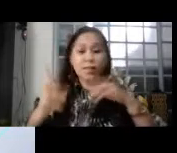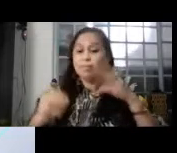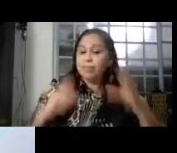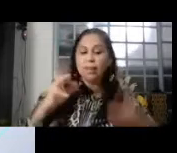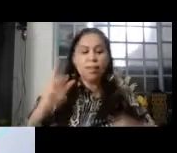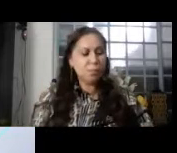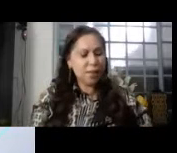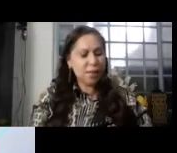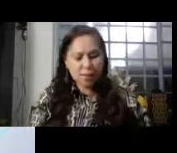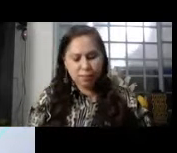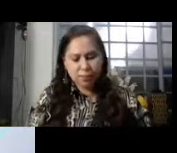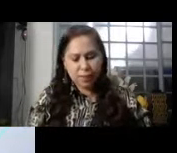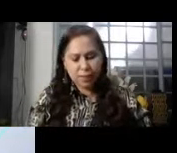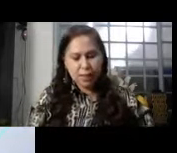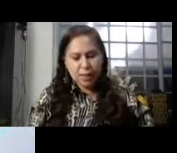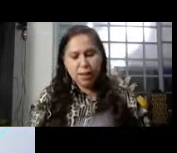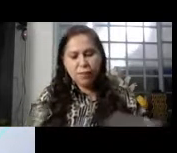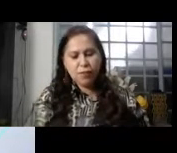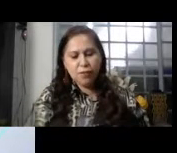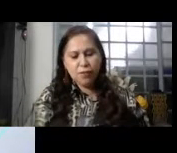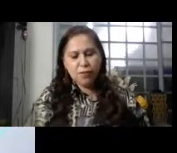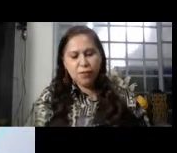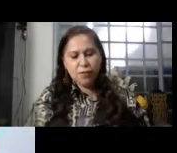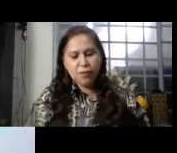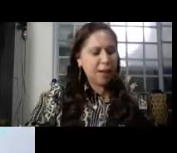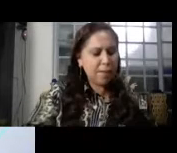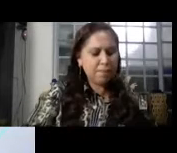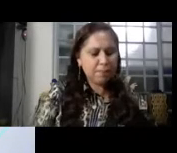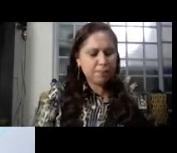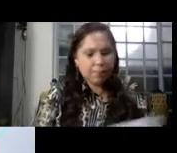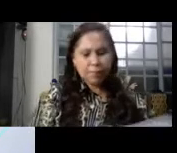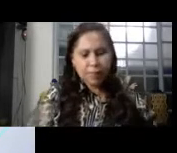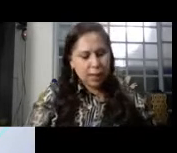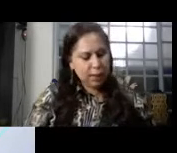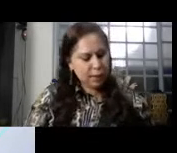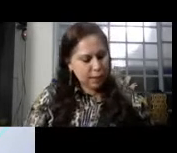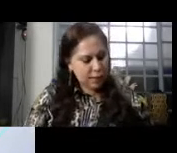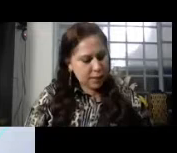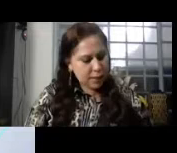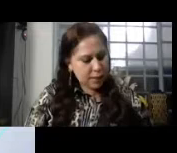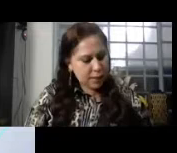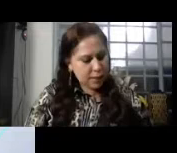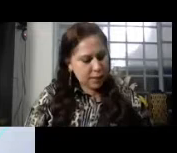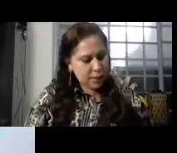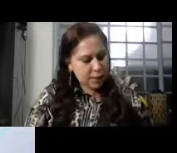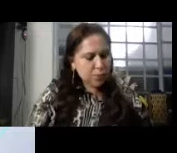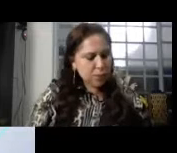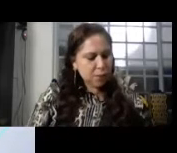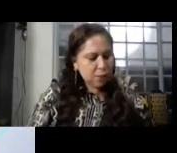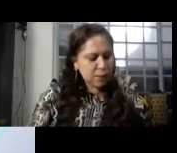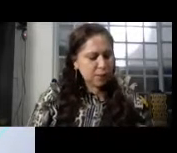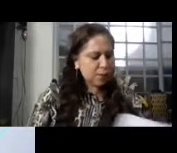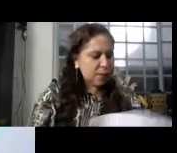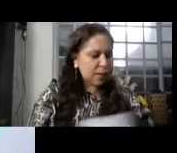bastante expressão na fala para ficar interessante. A